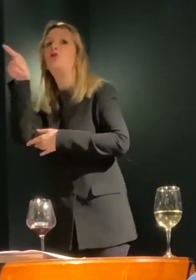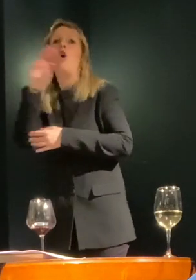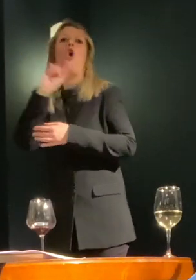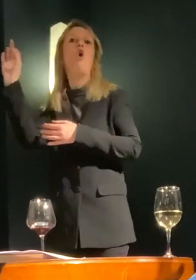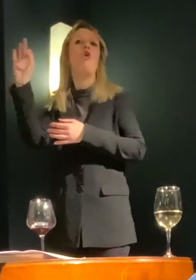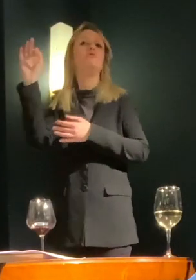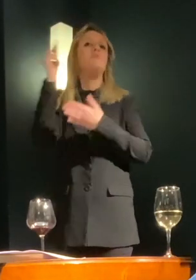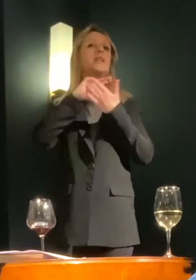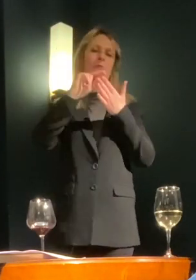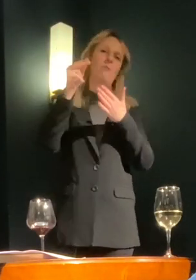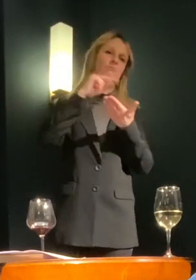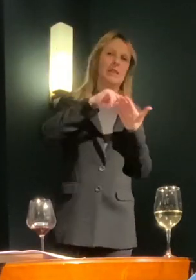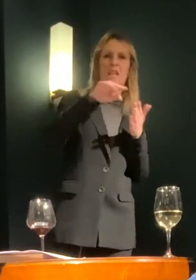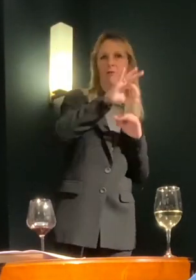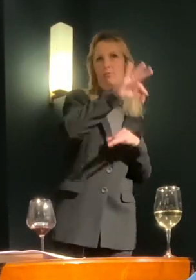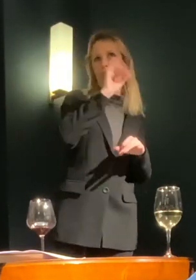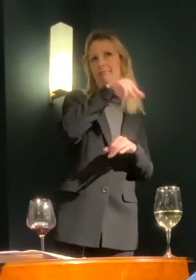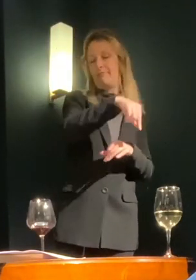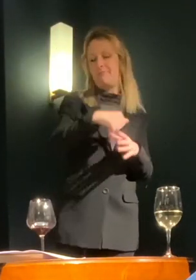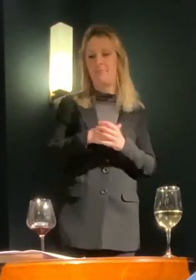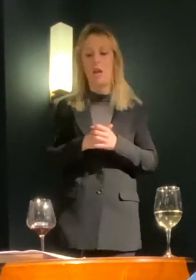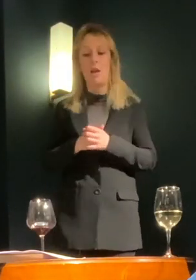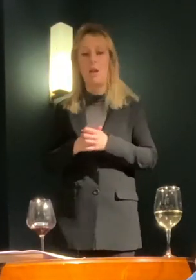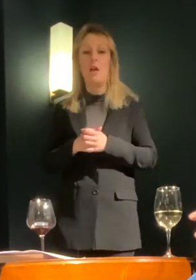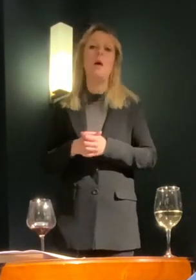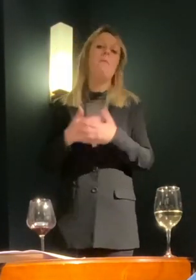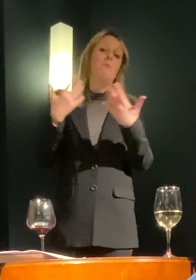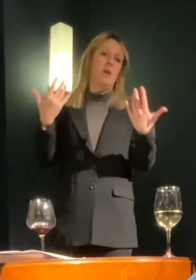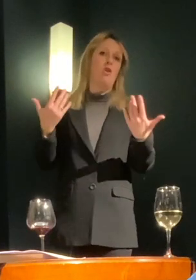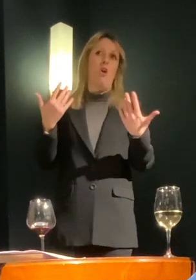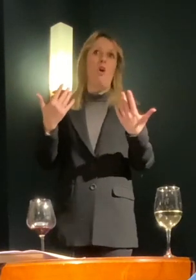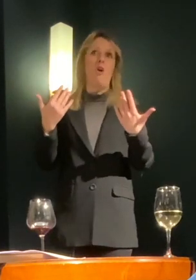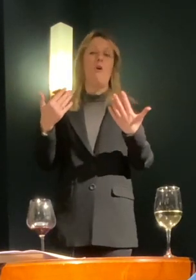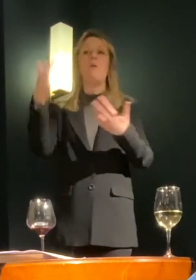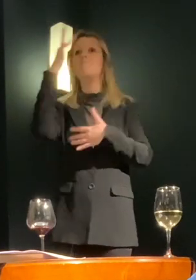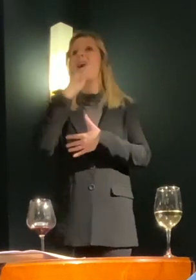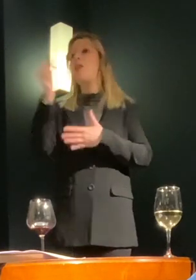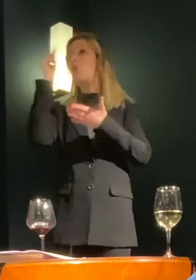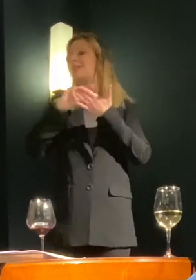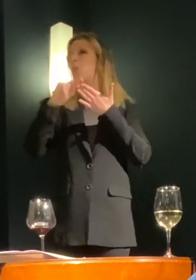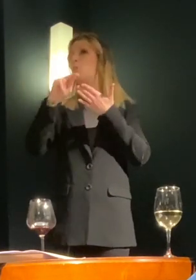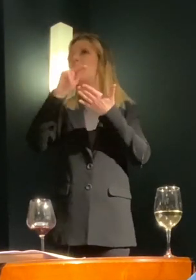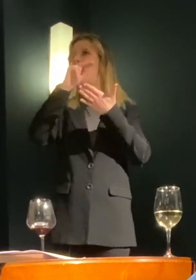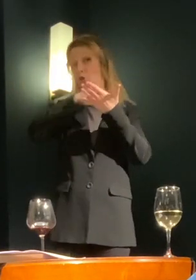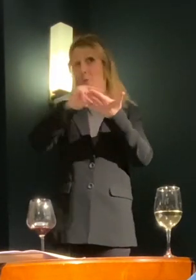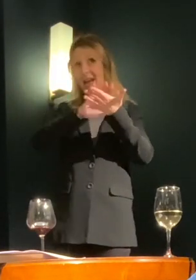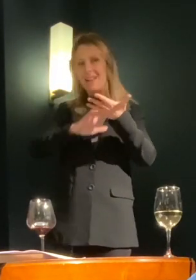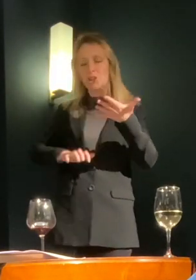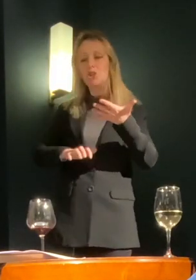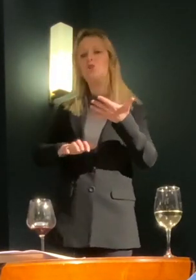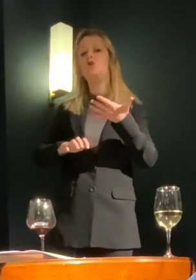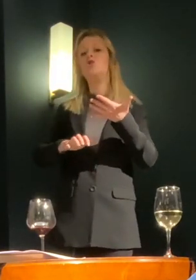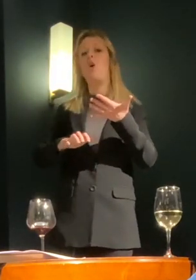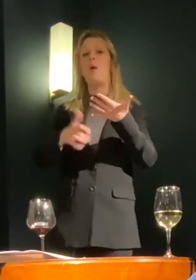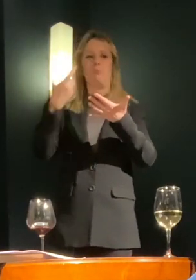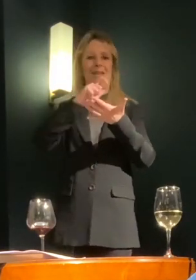cui diciamo... Però ecco, il bello della scrittura del romanzo è che viene unicamente di te, da te, il brutto della